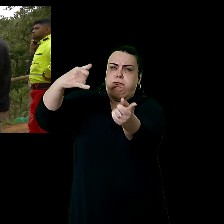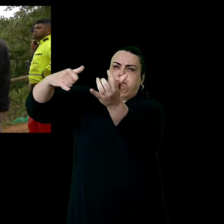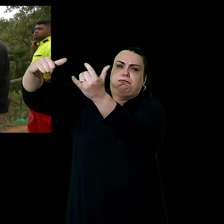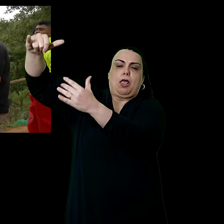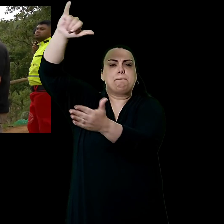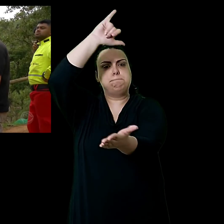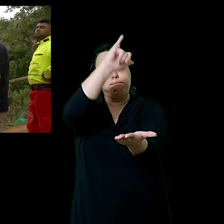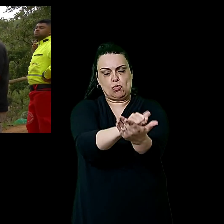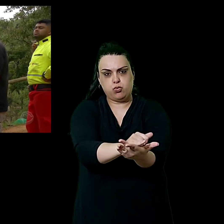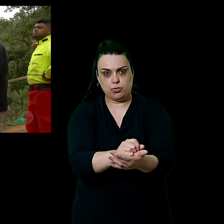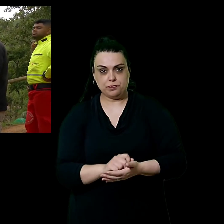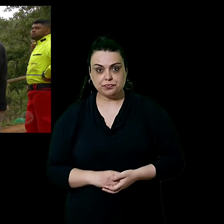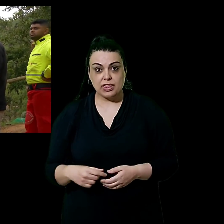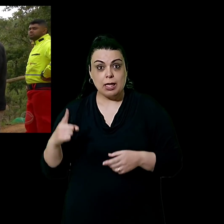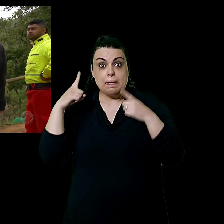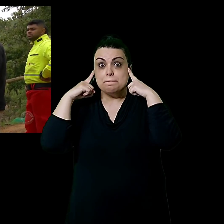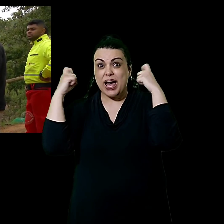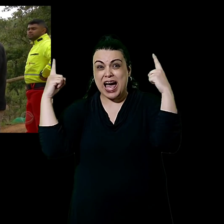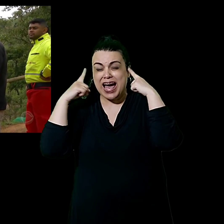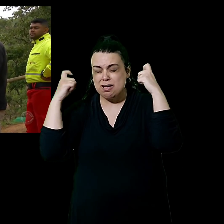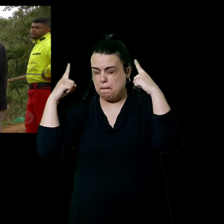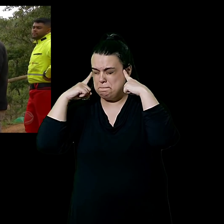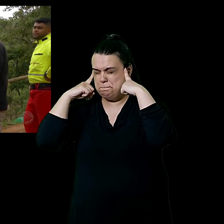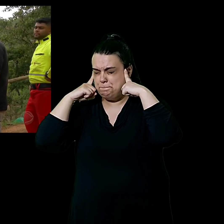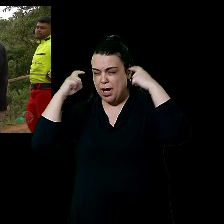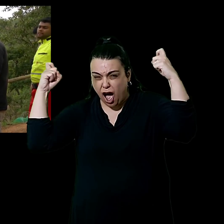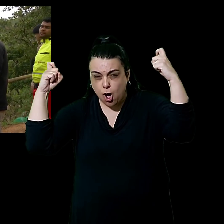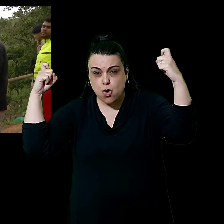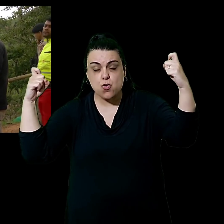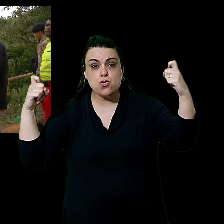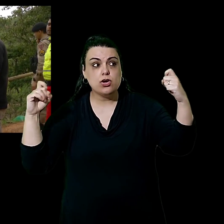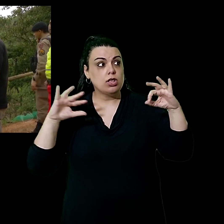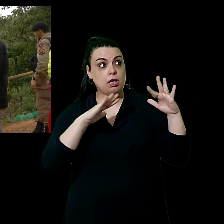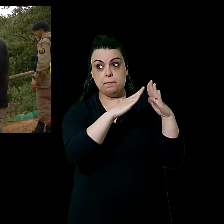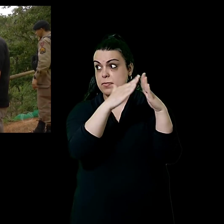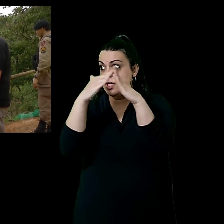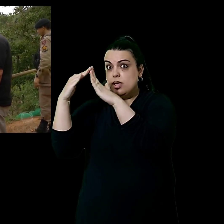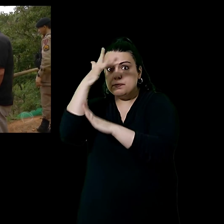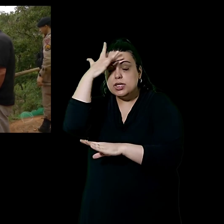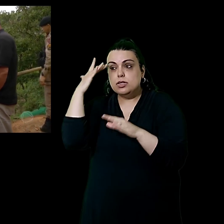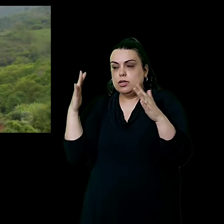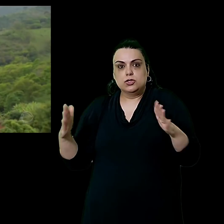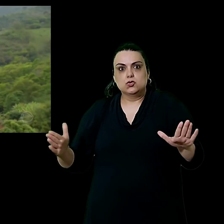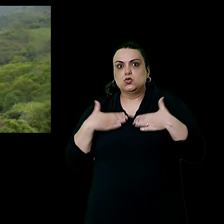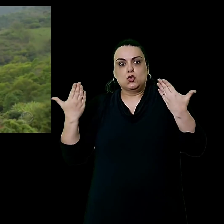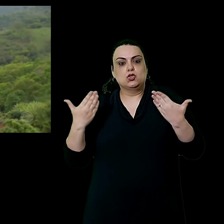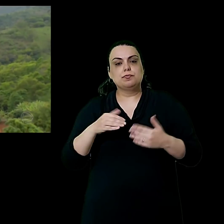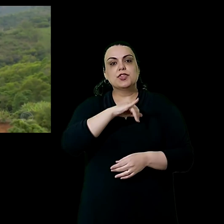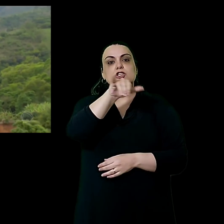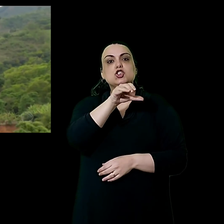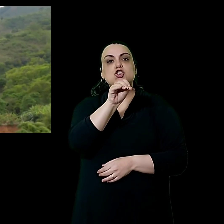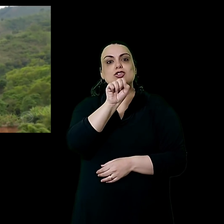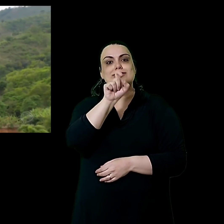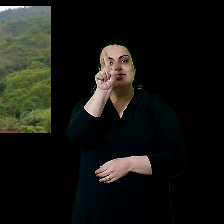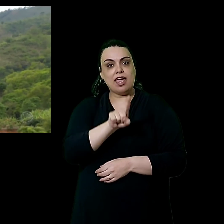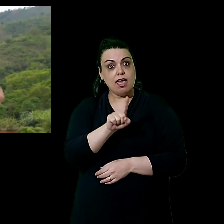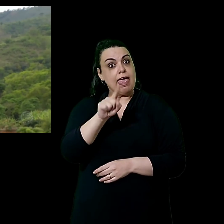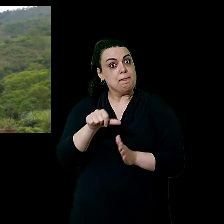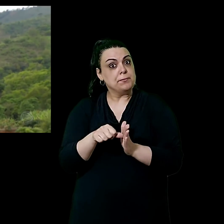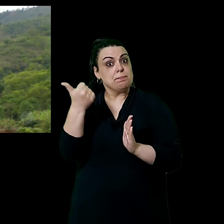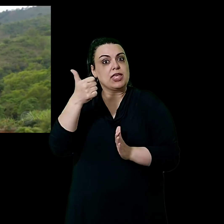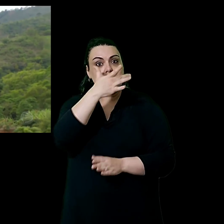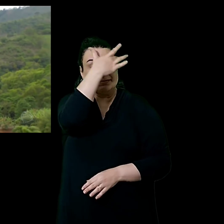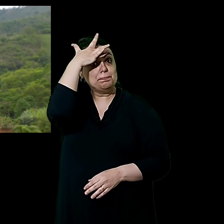completamente. Foi um barulho muito alto que chamou a atenção dos moradores da região. José Antônio foi uma